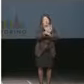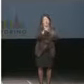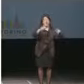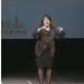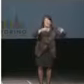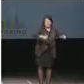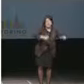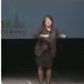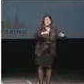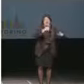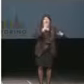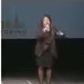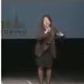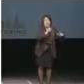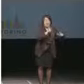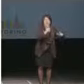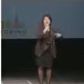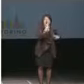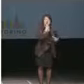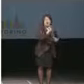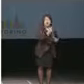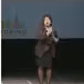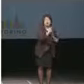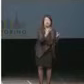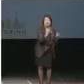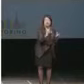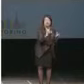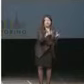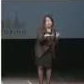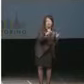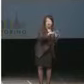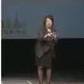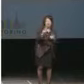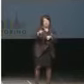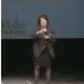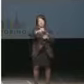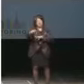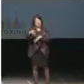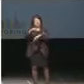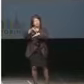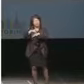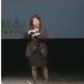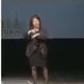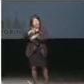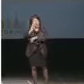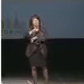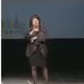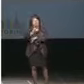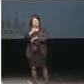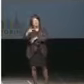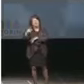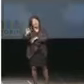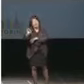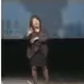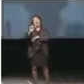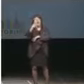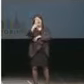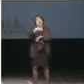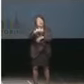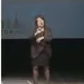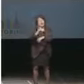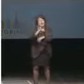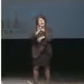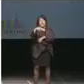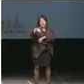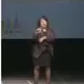sarà Guido Gobino ma l'area è ancora in costruzione aggiungeremo ancora delle parti una cosa non meno importante